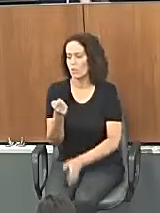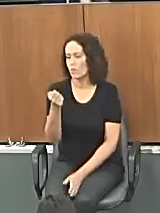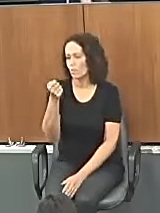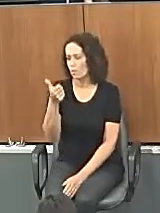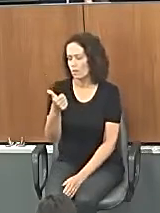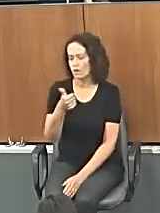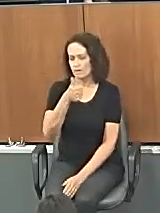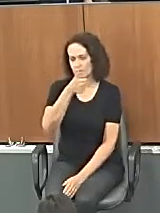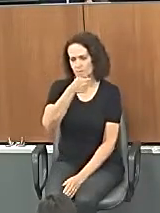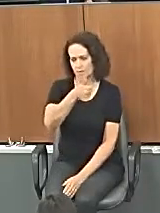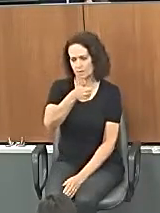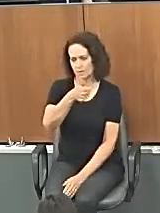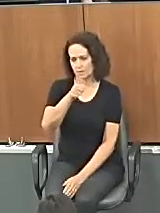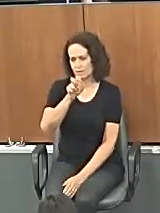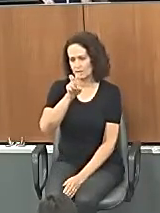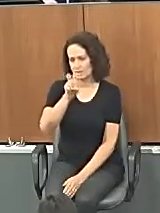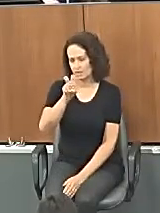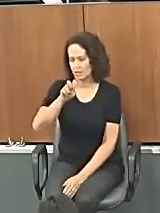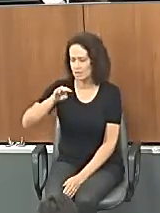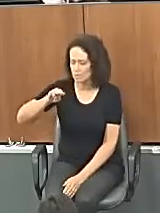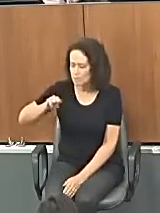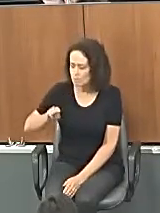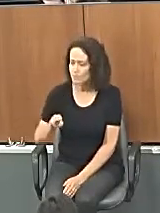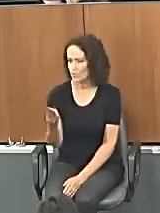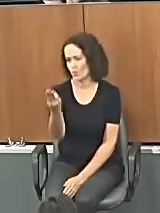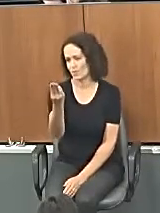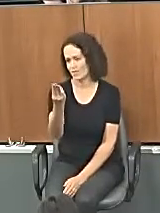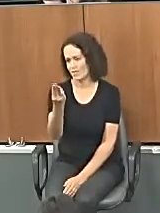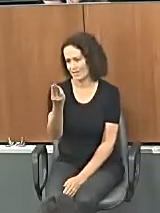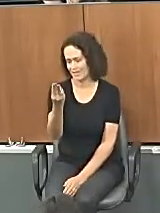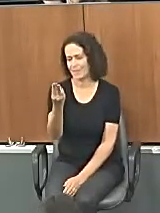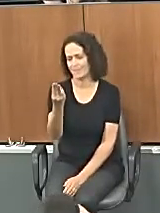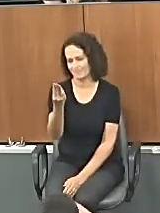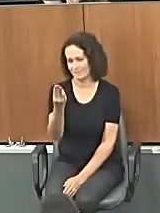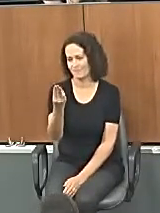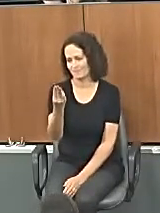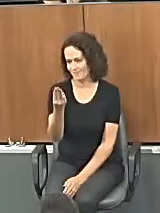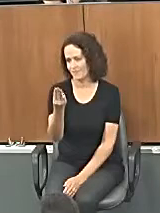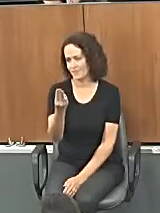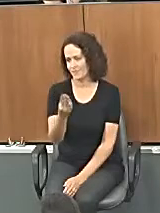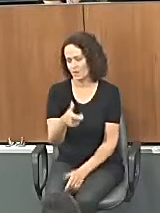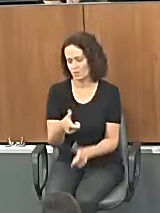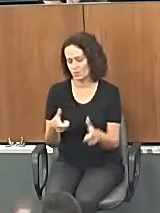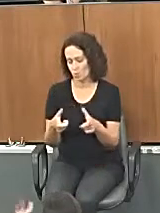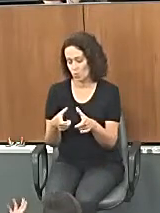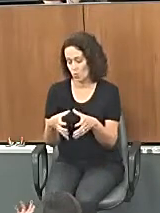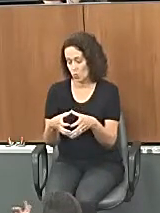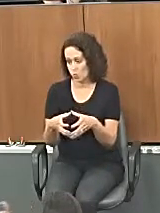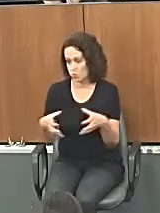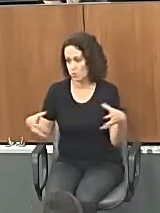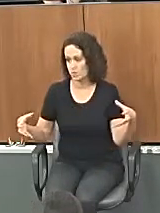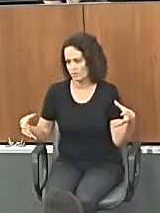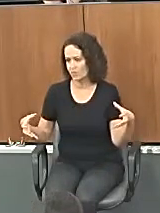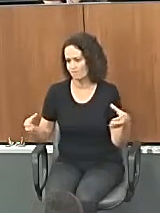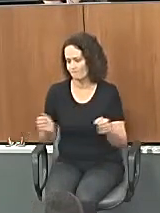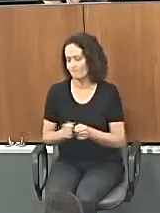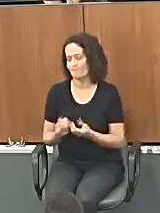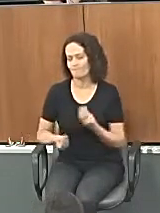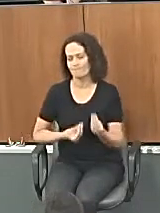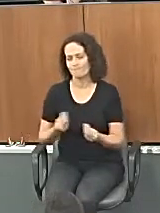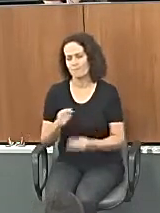15 milhões de brasileiros é uma parcela muito grande da sociedade gente e essas pessoas